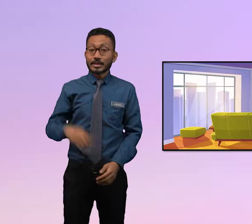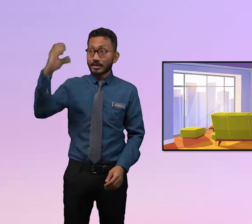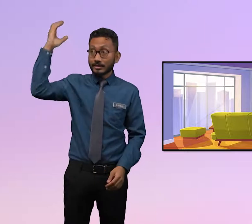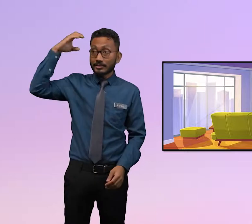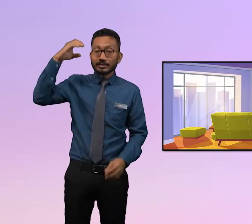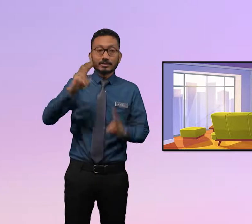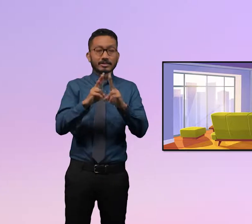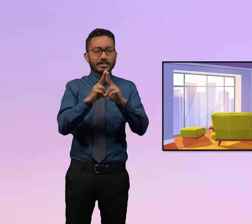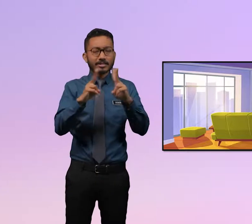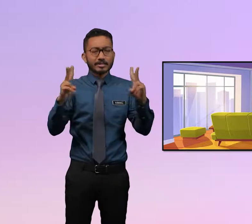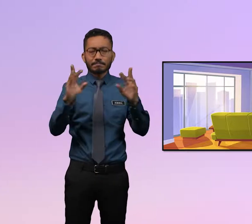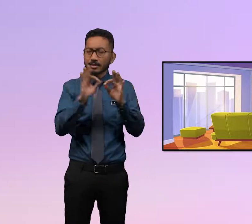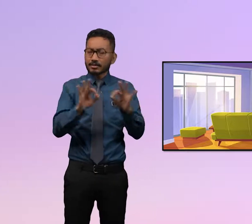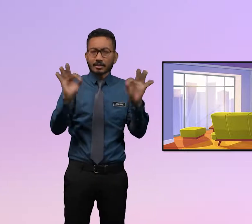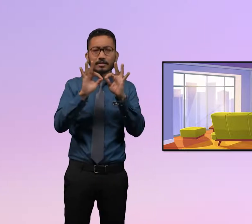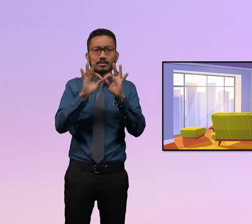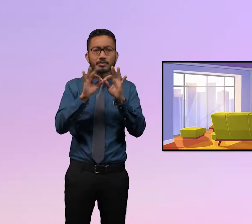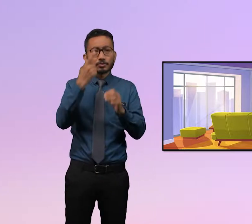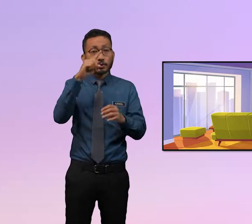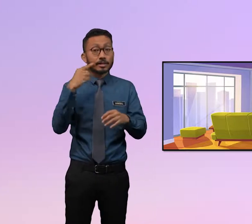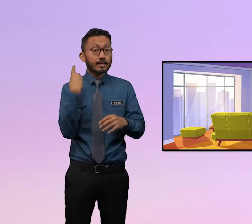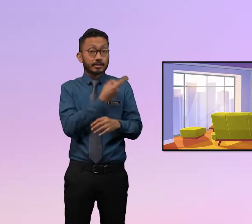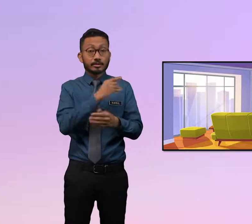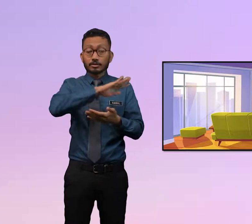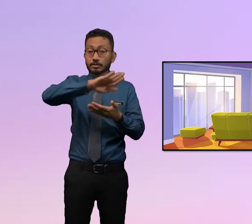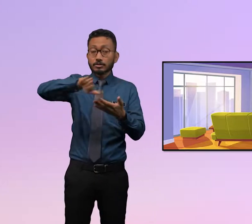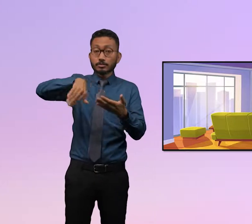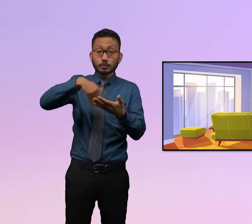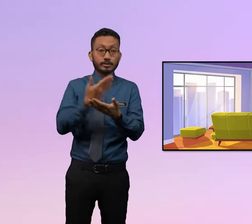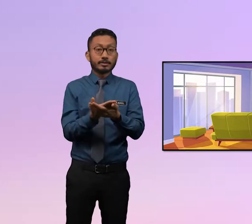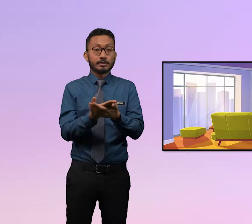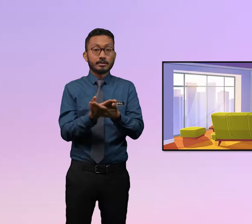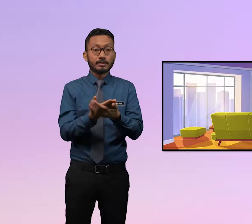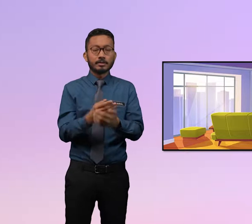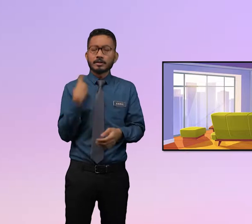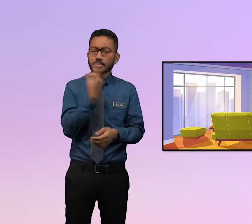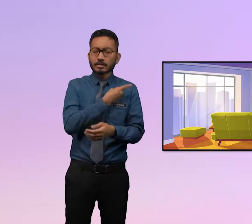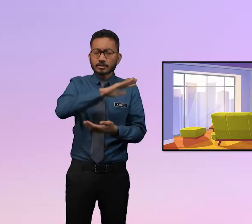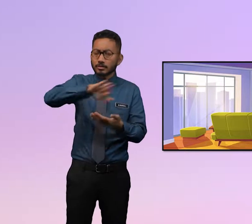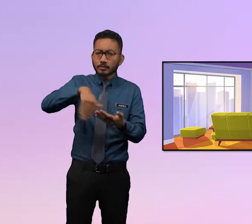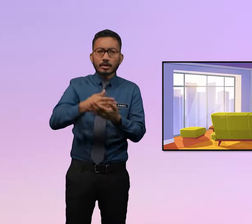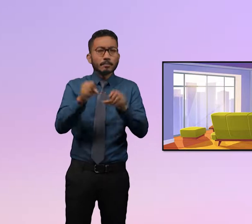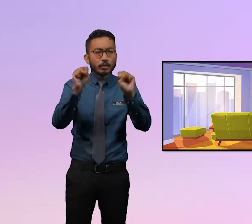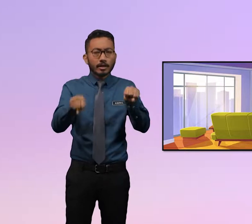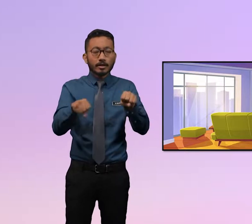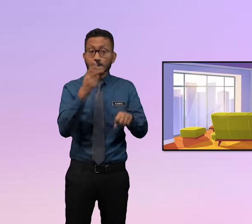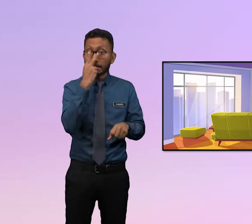Cahaya sangat penting untuk kita semua. Kita semua boleh